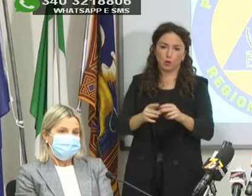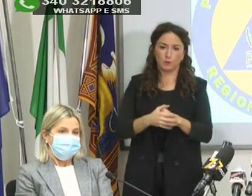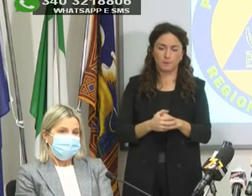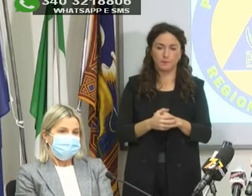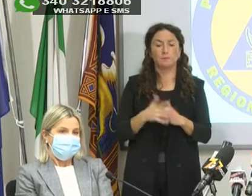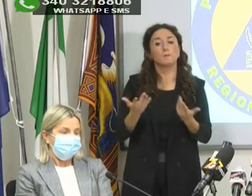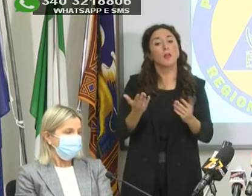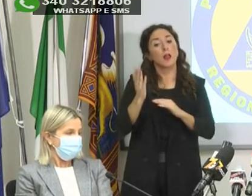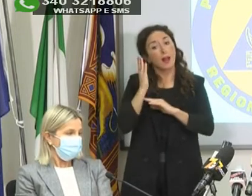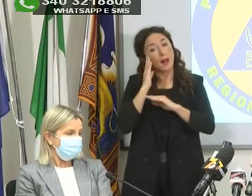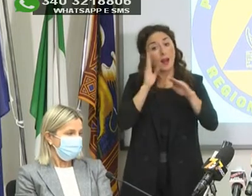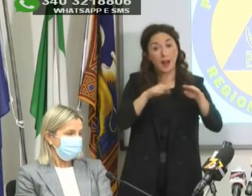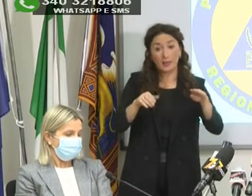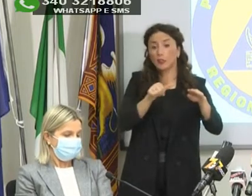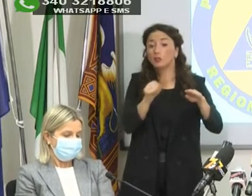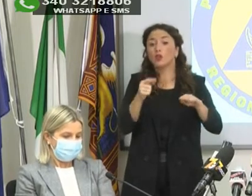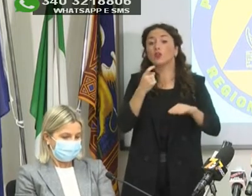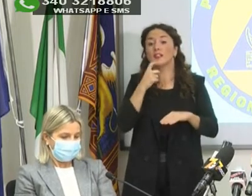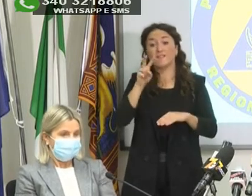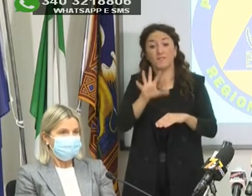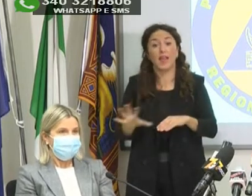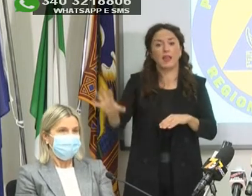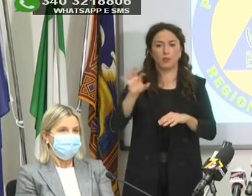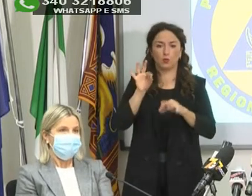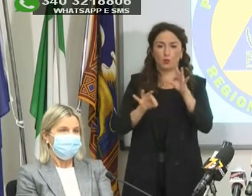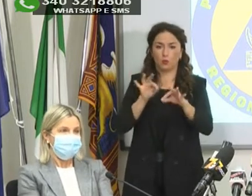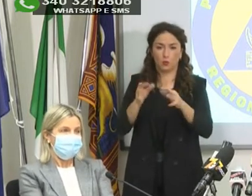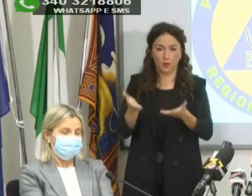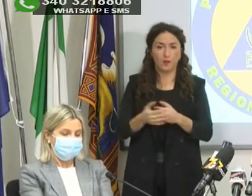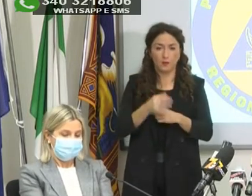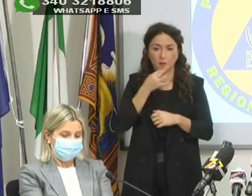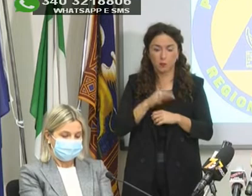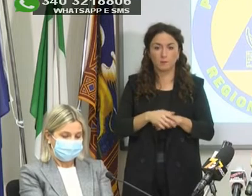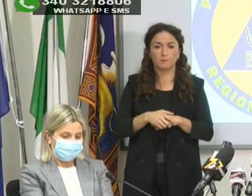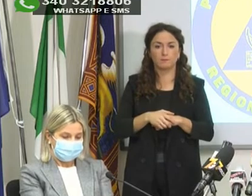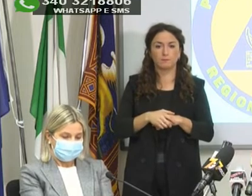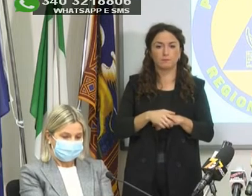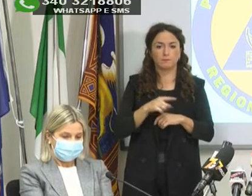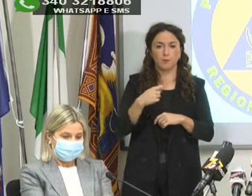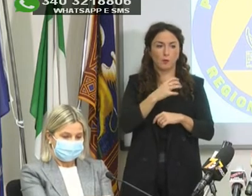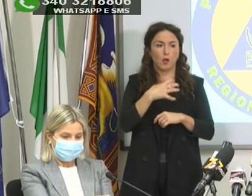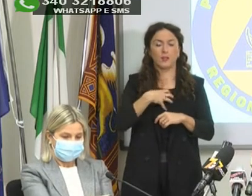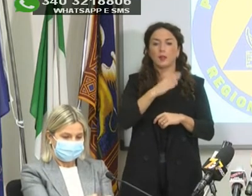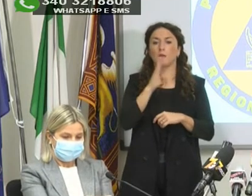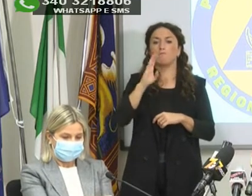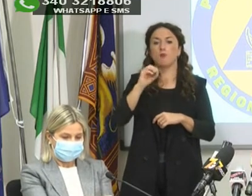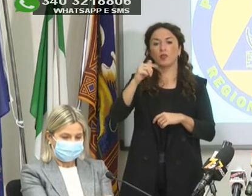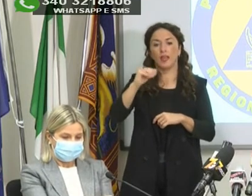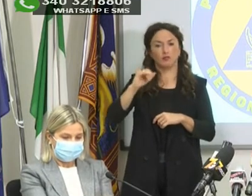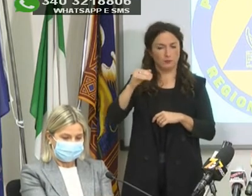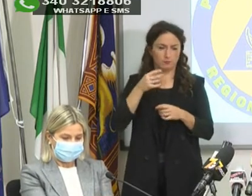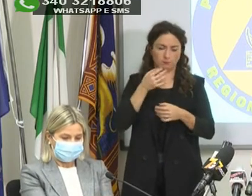Abbiamo i letti per curare i veneti. In questo momento, rispetto alle proiezioni, dopo l'assessore Bottacin ve ne